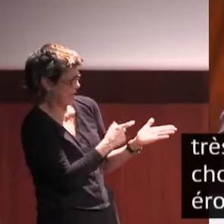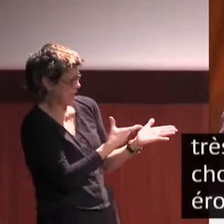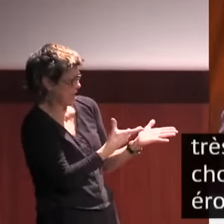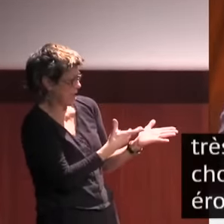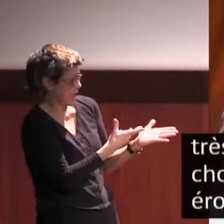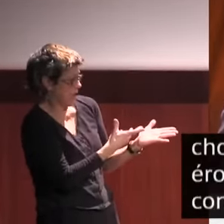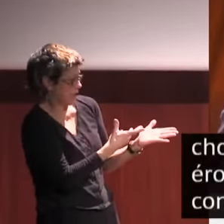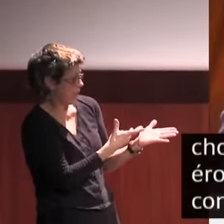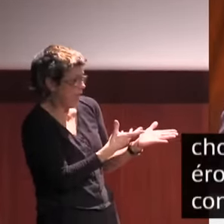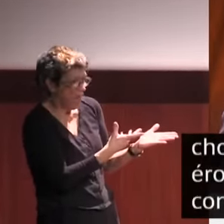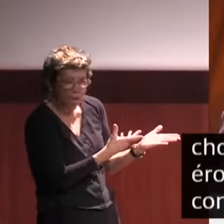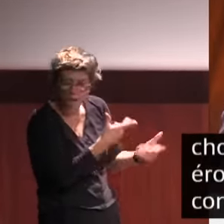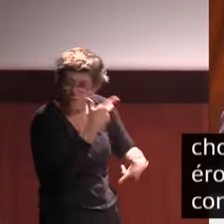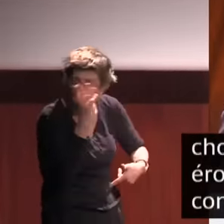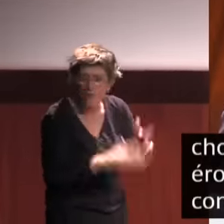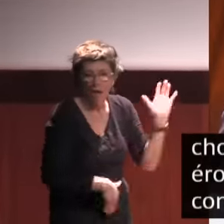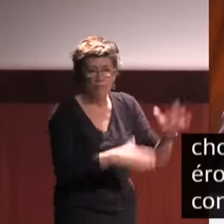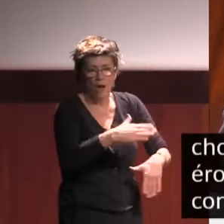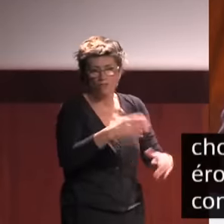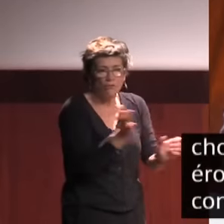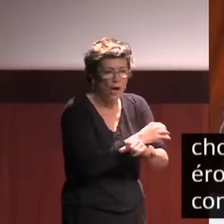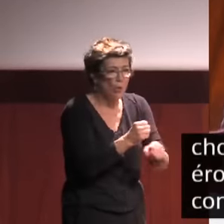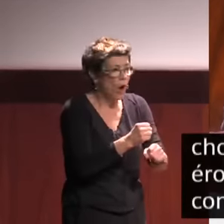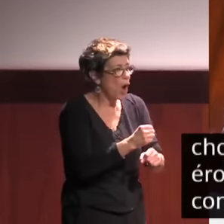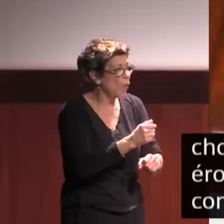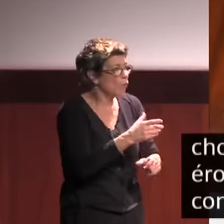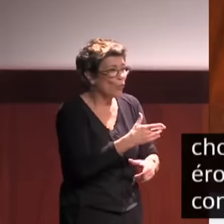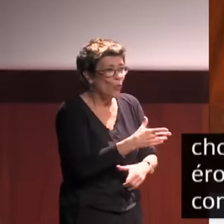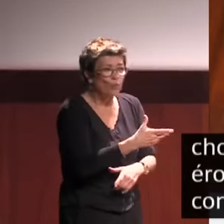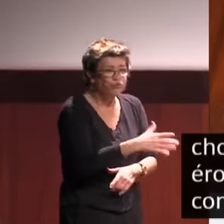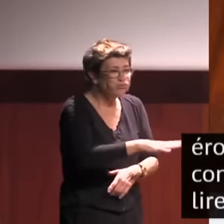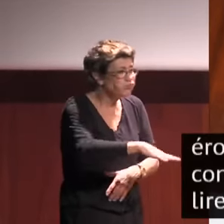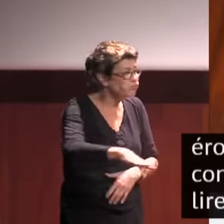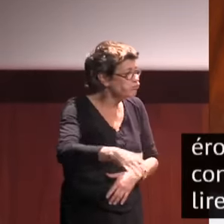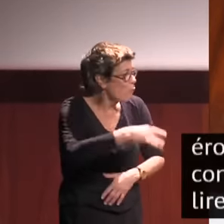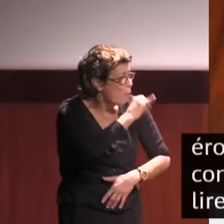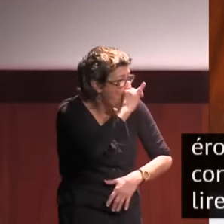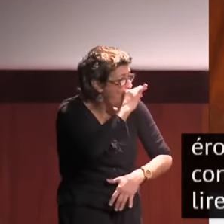marche incroyablement bien, parce que les mômes, ils aiment